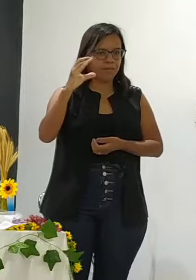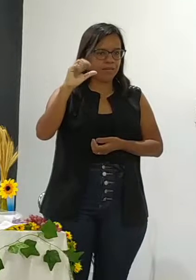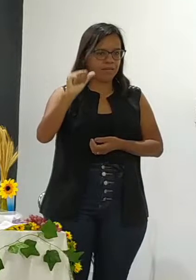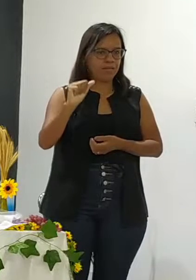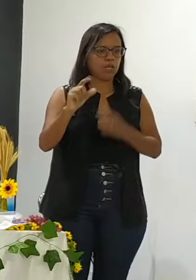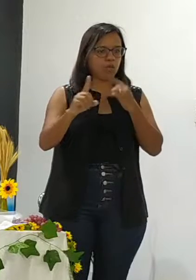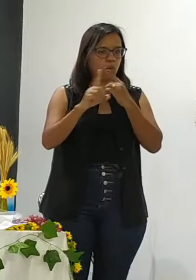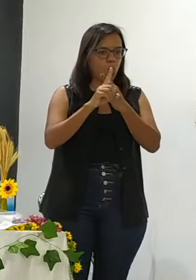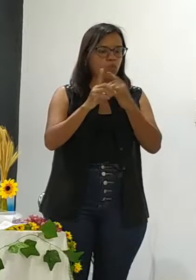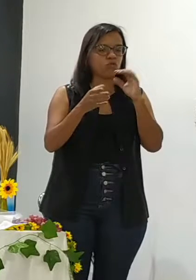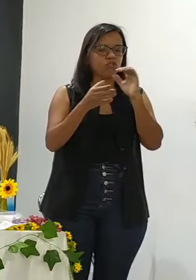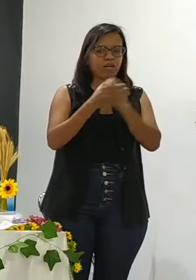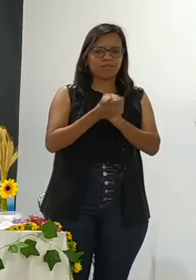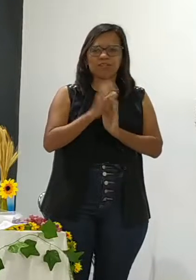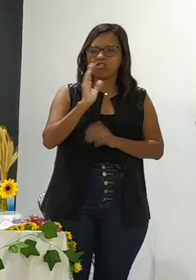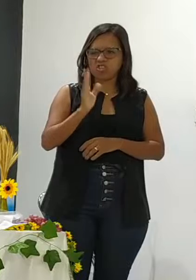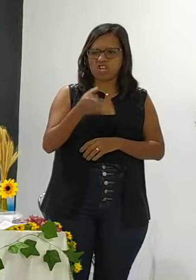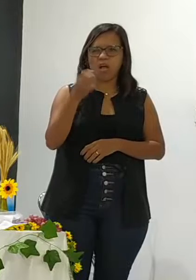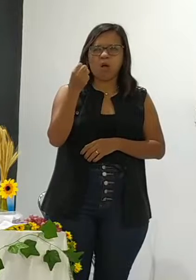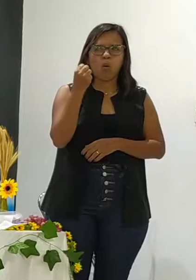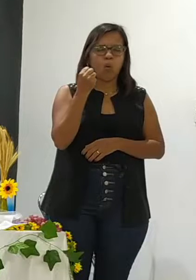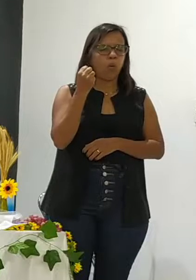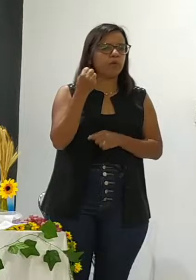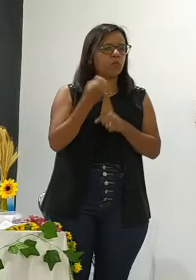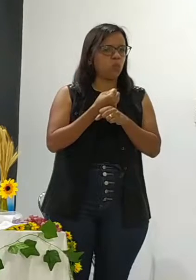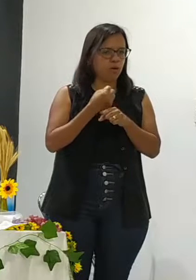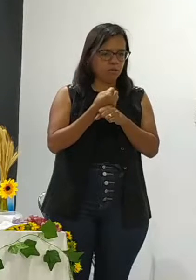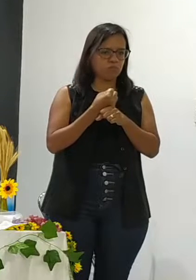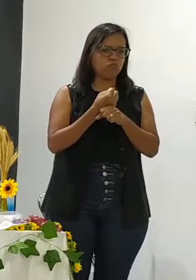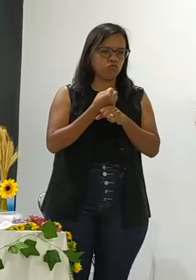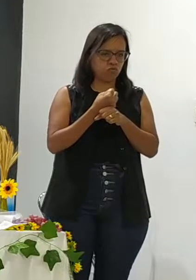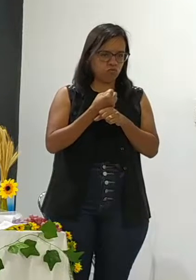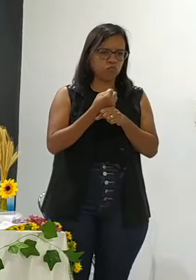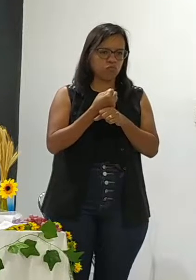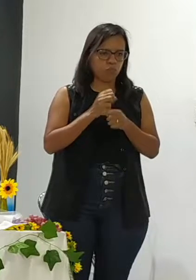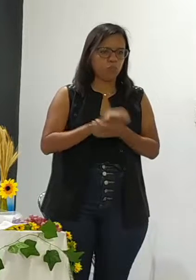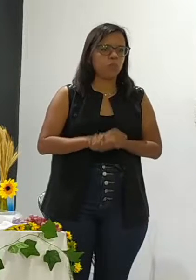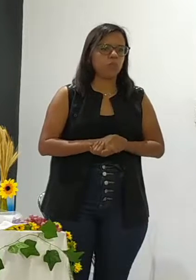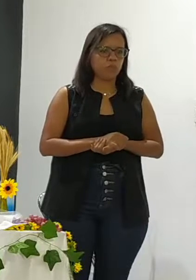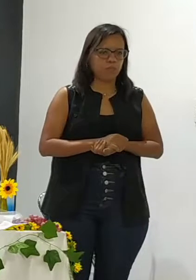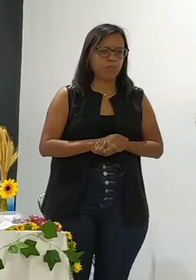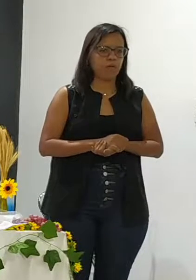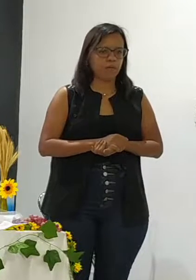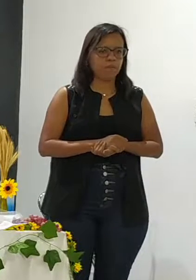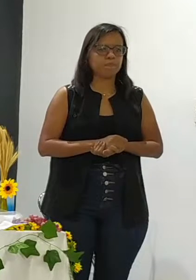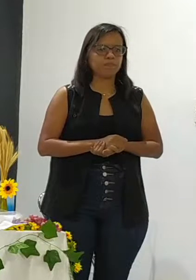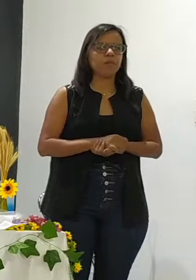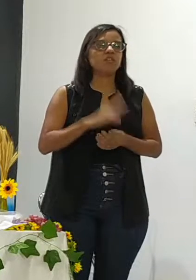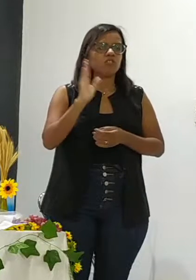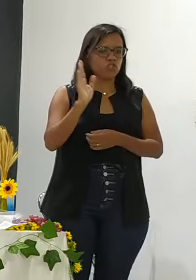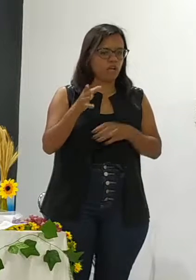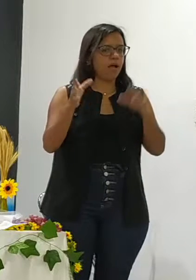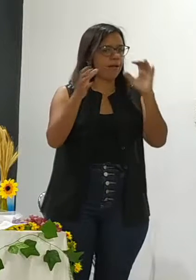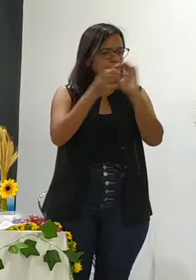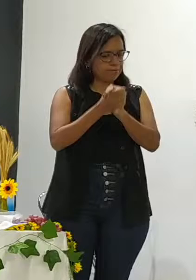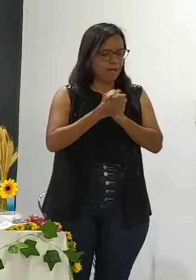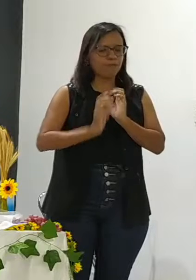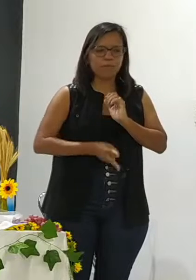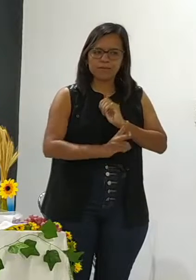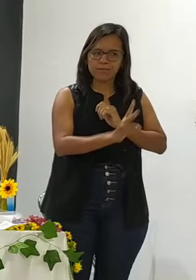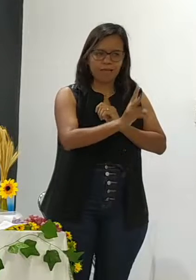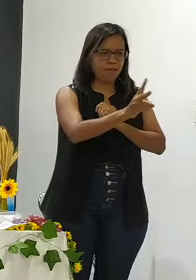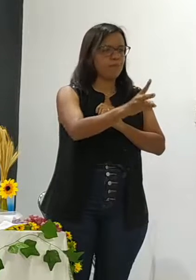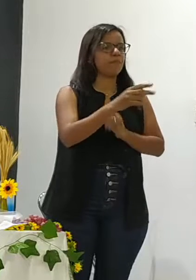8 anos, né? 8 anos, é o 8º encontro que nós fomos, né? fizemos casado para sempre